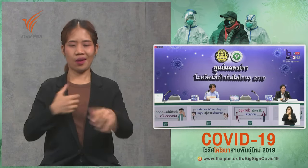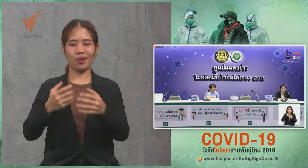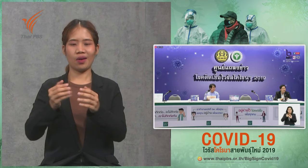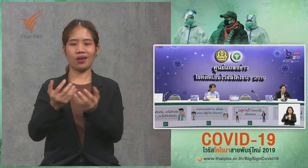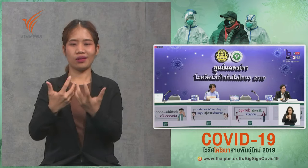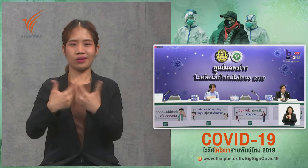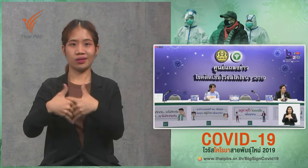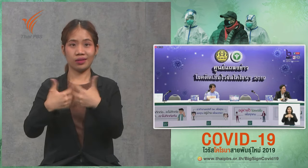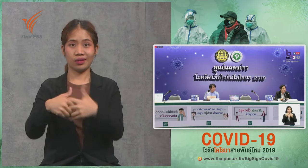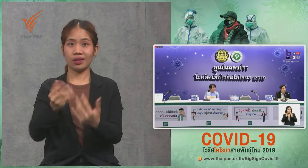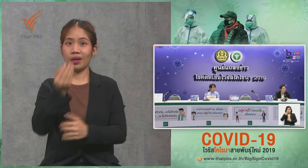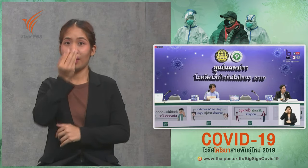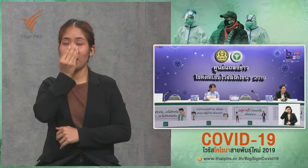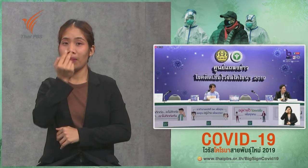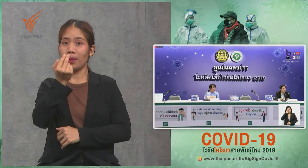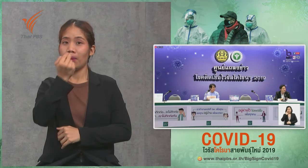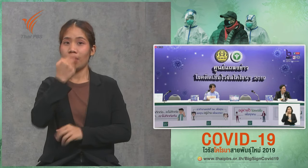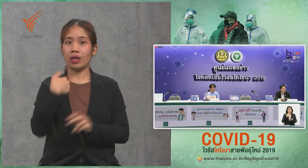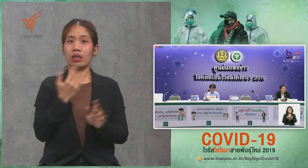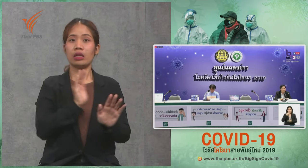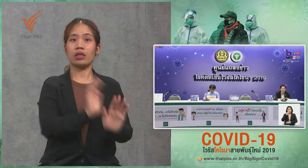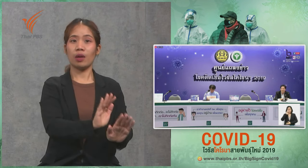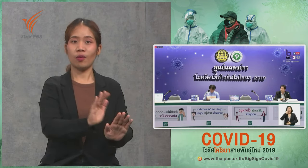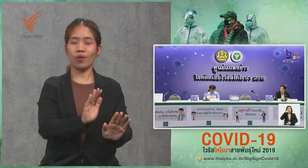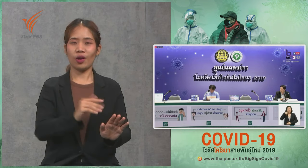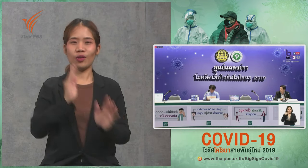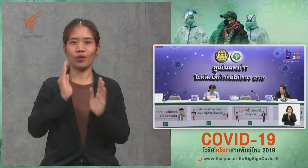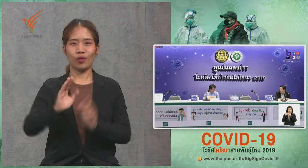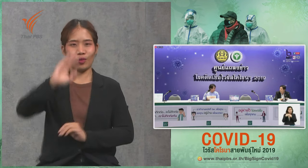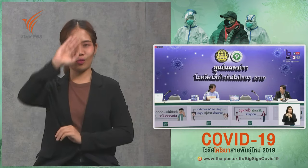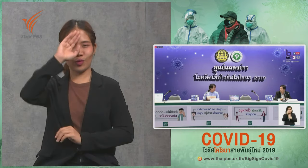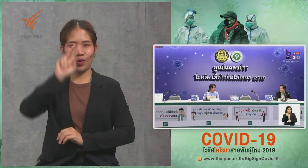ไว้ให้กับผู้ป่วย VIP อะค่ะ